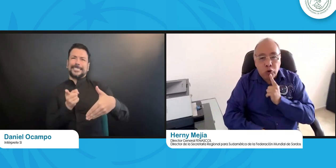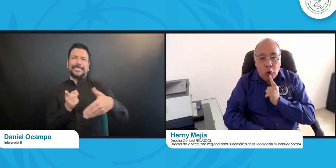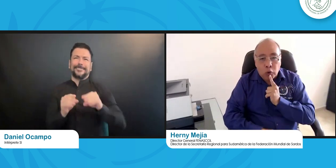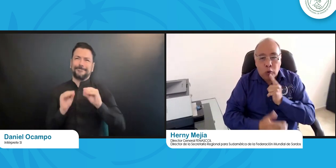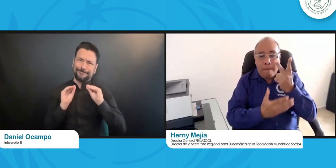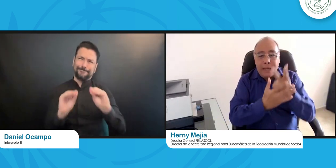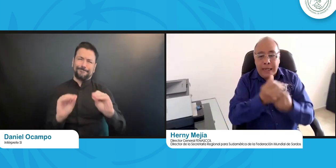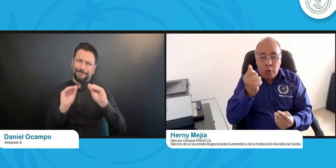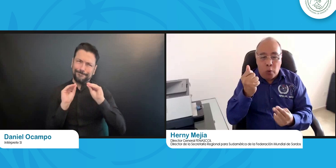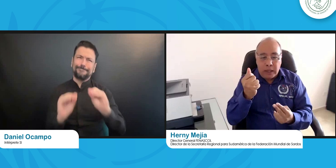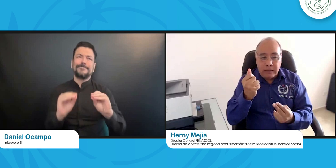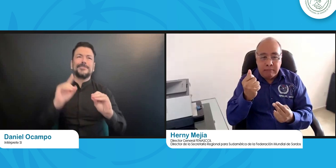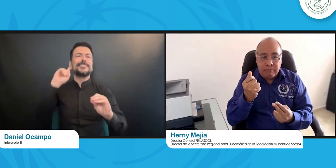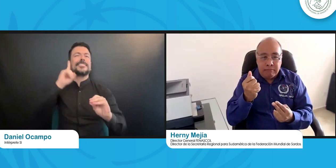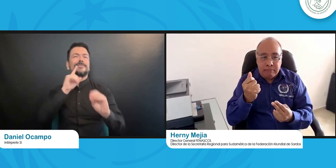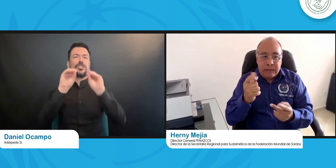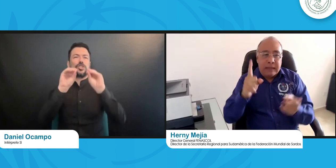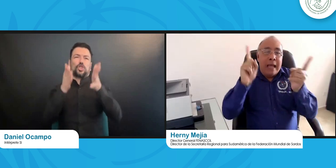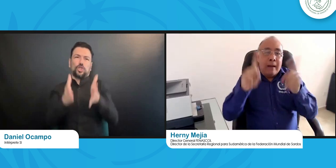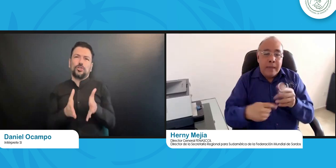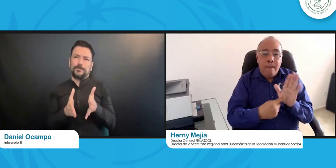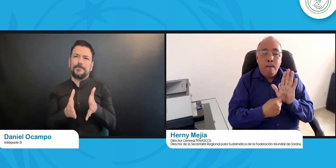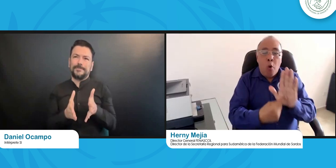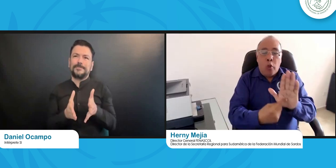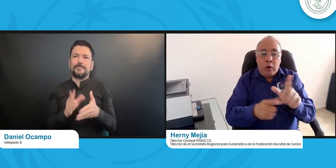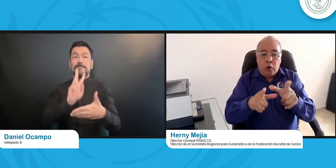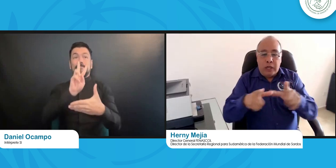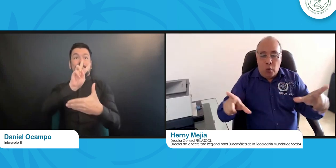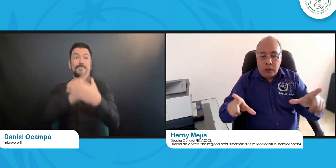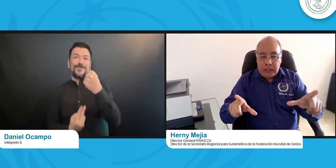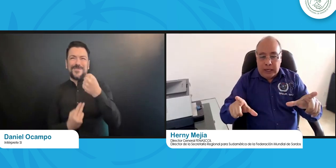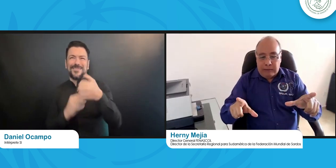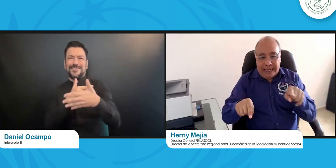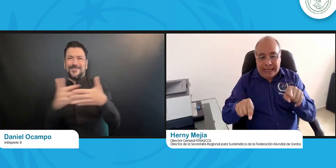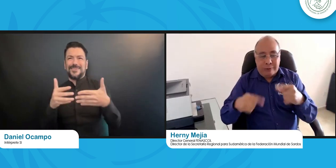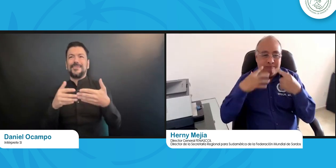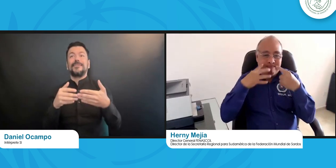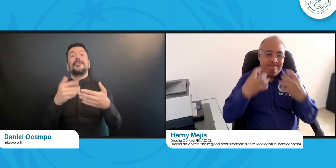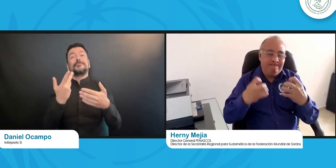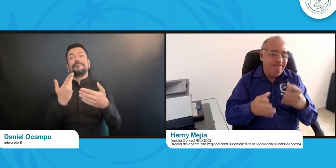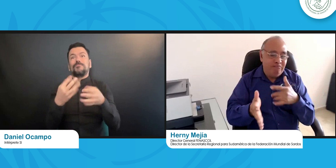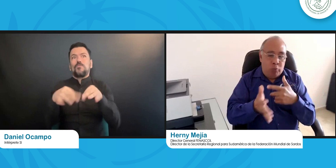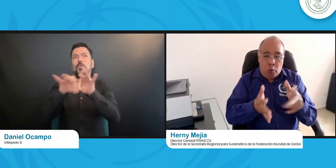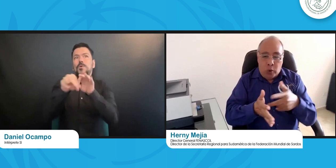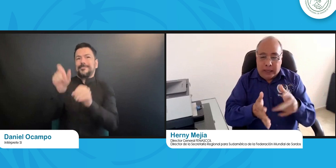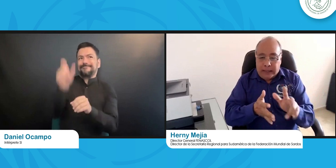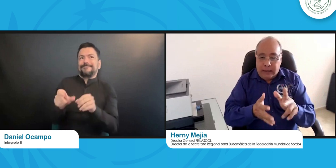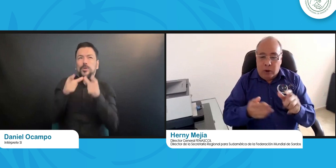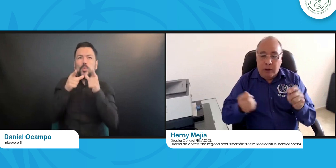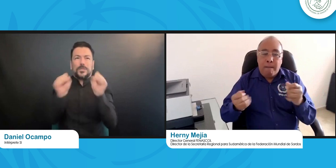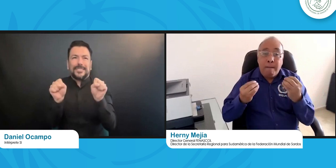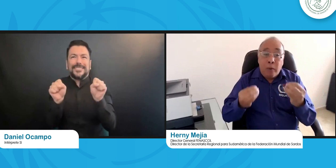a hacer esa formación a profesores sordos bilingües y también a los modelos lingüísticos.